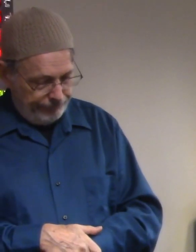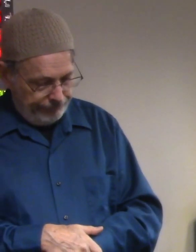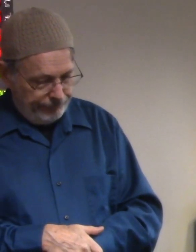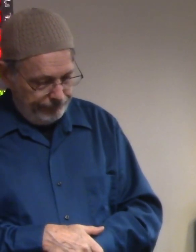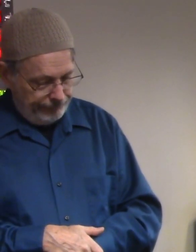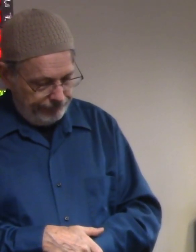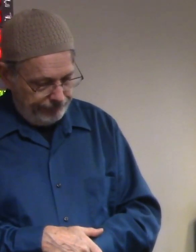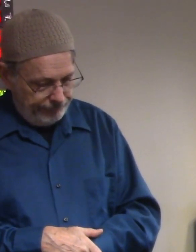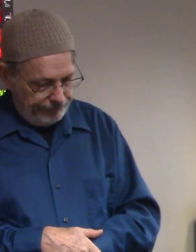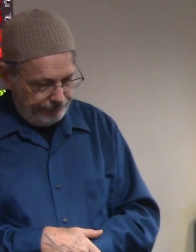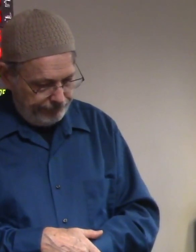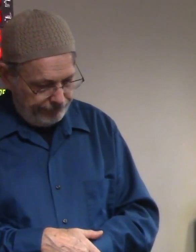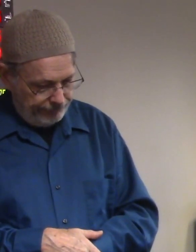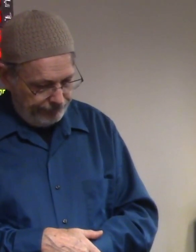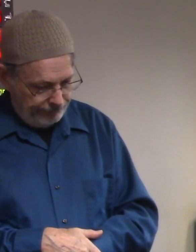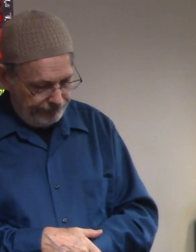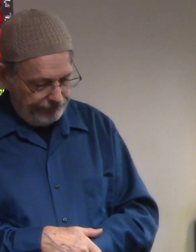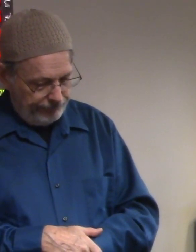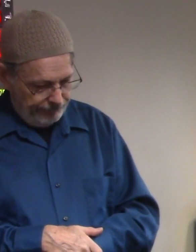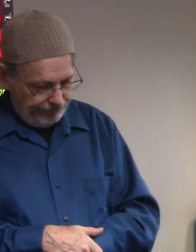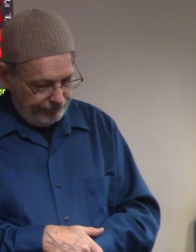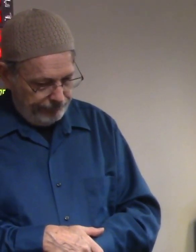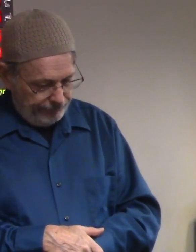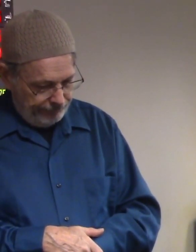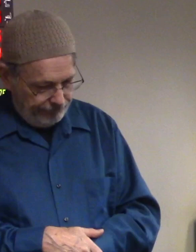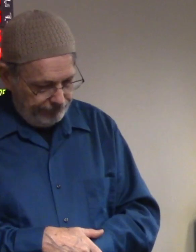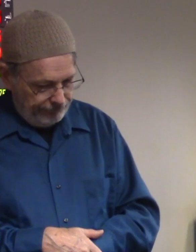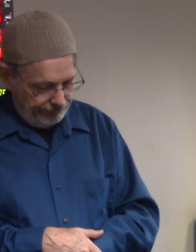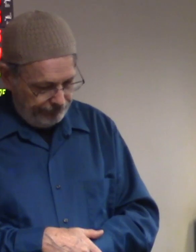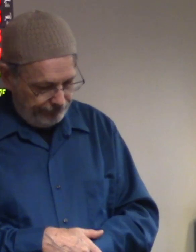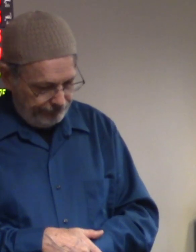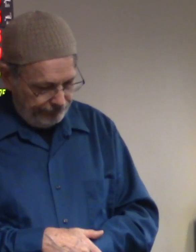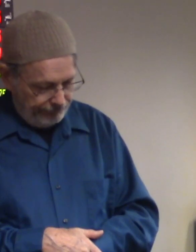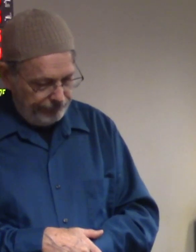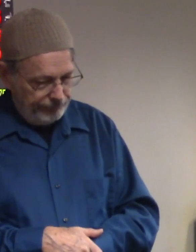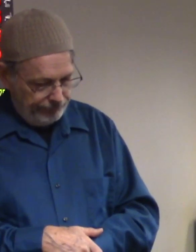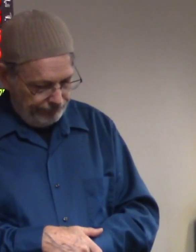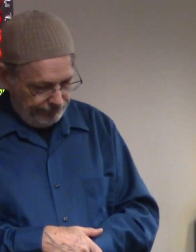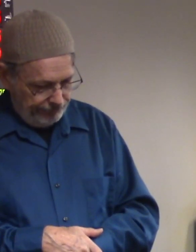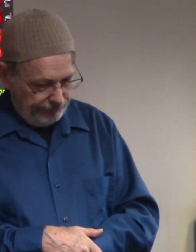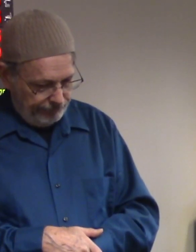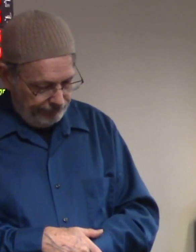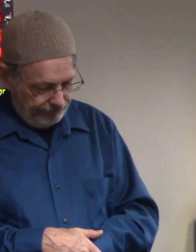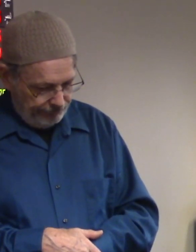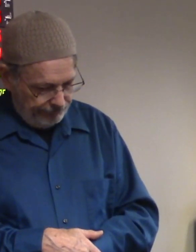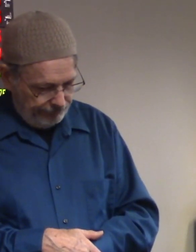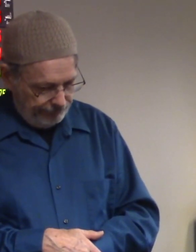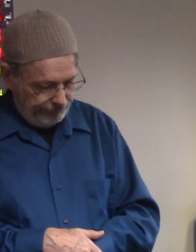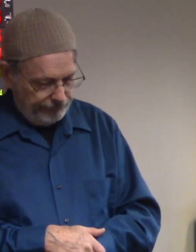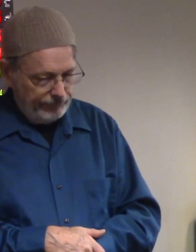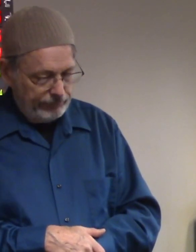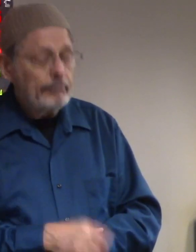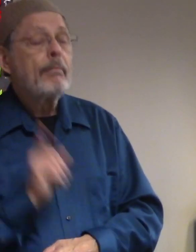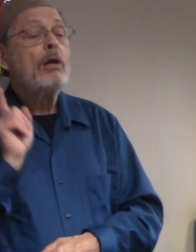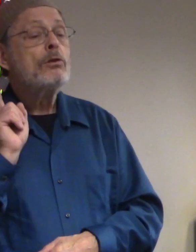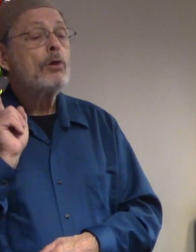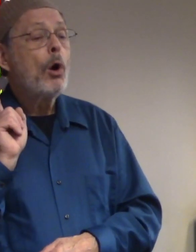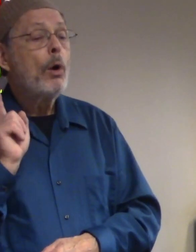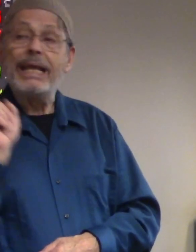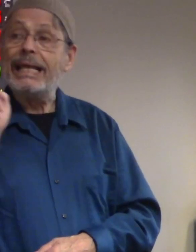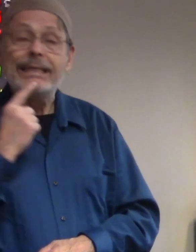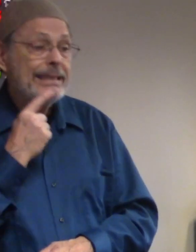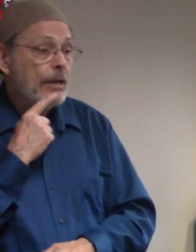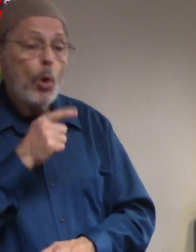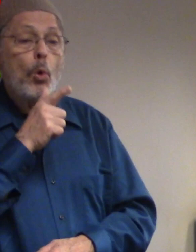النَّبِيِّ يَا أَيُّهَا الَّذِينَ آمَنُوا صَلُّوا عَلَيْهِ وَسَلِّمُوا تَسْلِيمًا اللَّهُمَّ صَلِّ وَسَلِّمْ وَبَارِكْ عَلَيْهِ وَلَا آلِهِ. So he says, oh, you